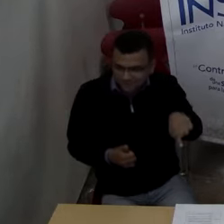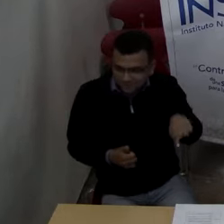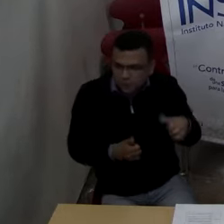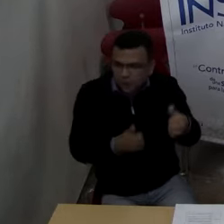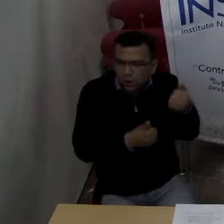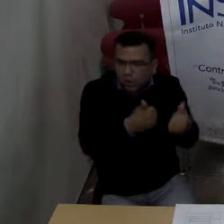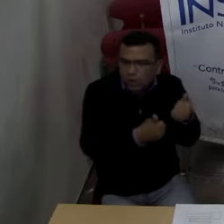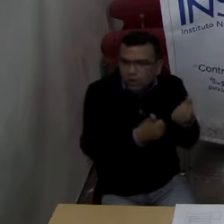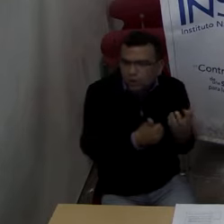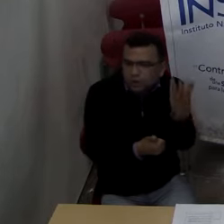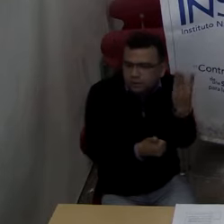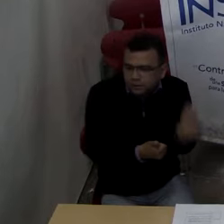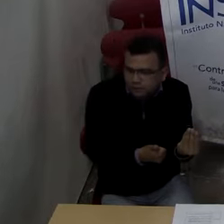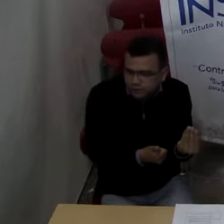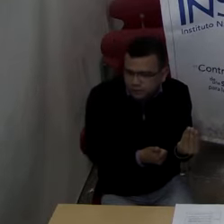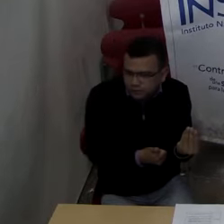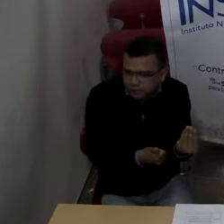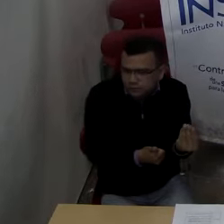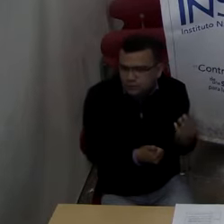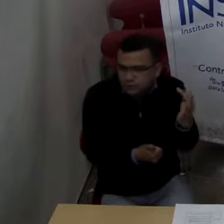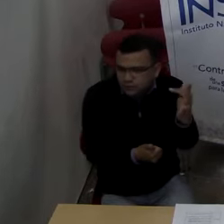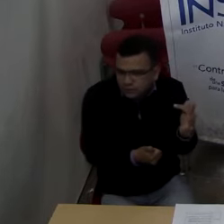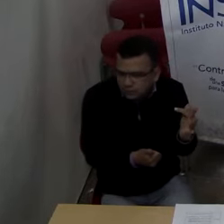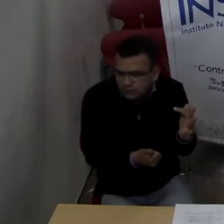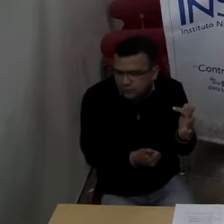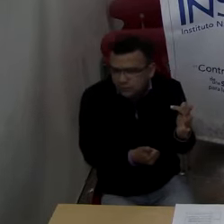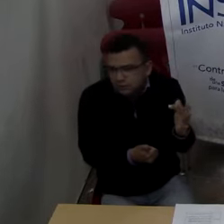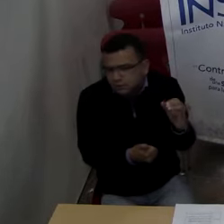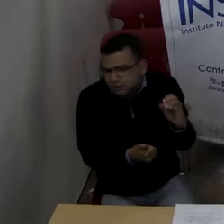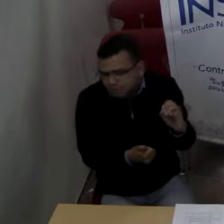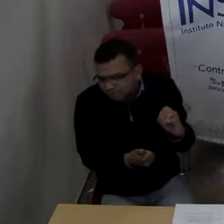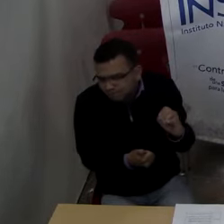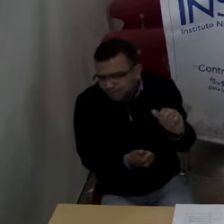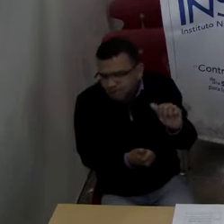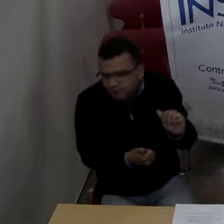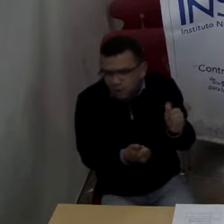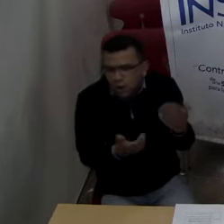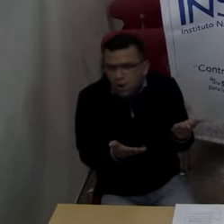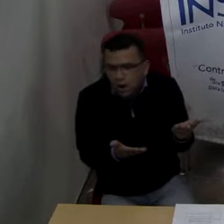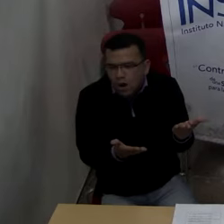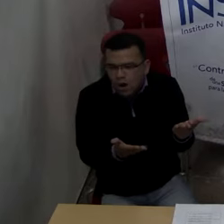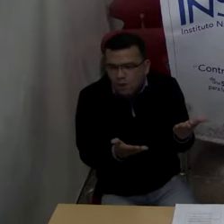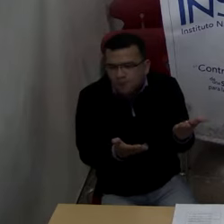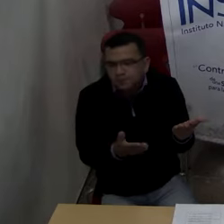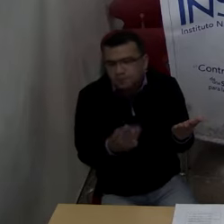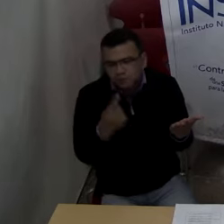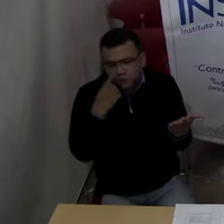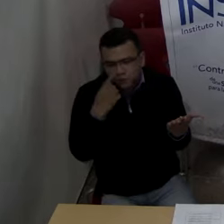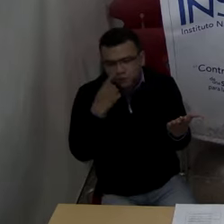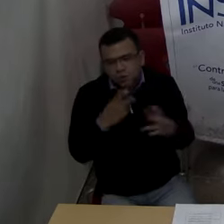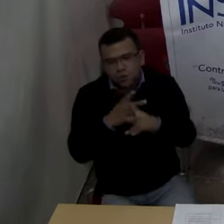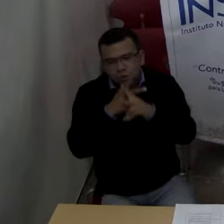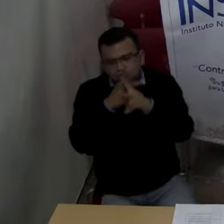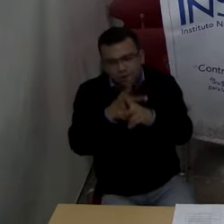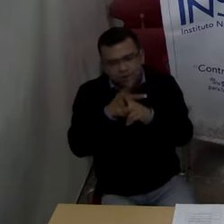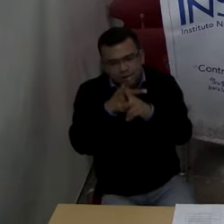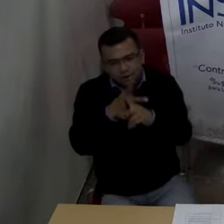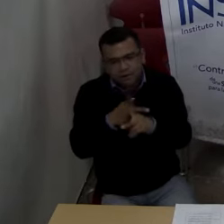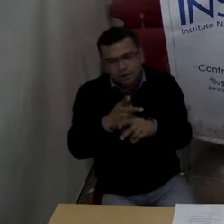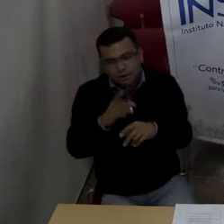de eruptivas o enfermedades virales. En estos días, más o